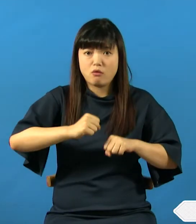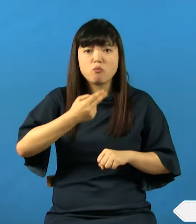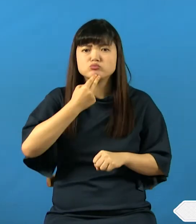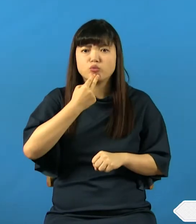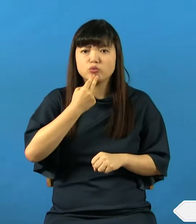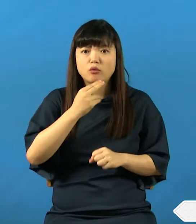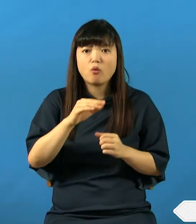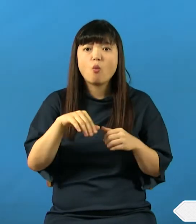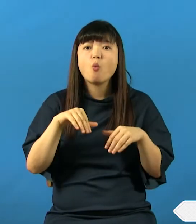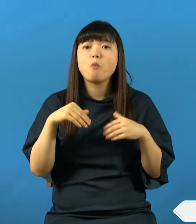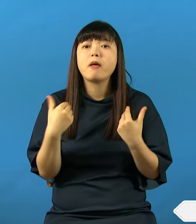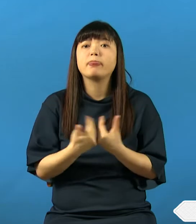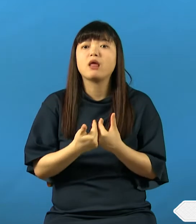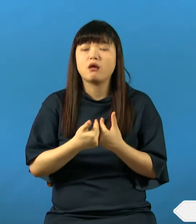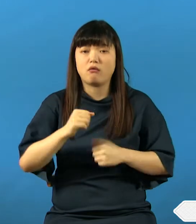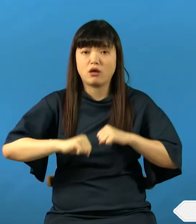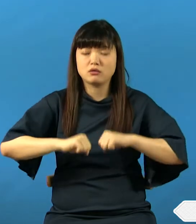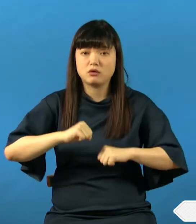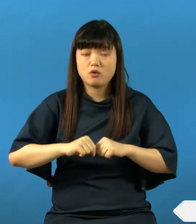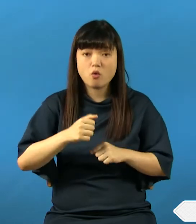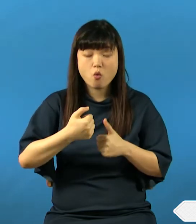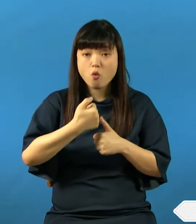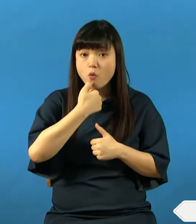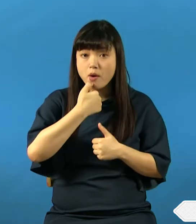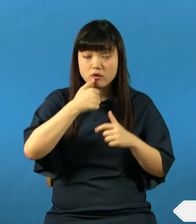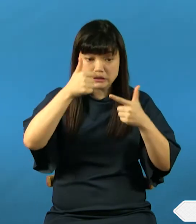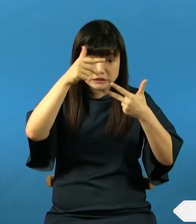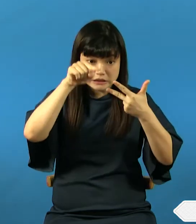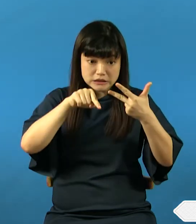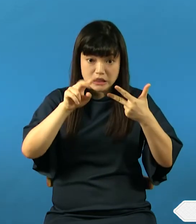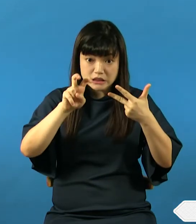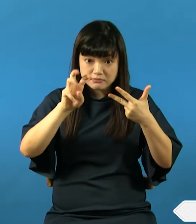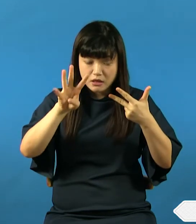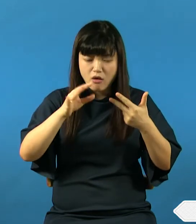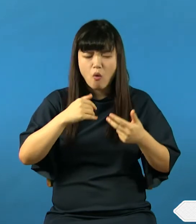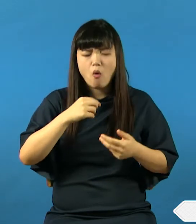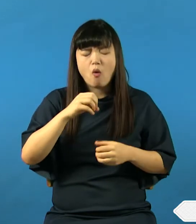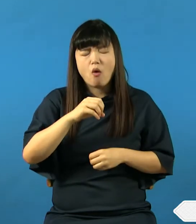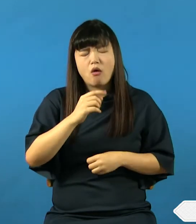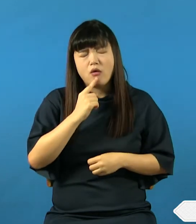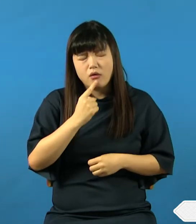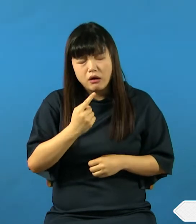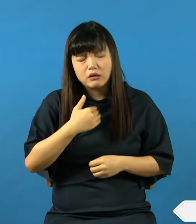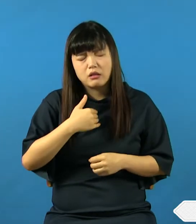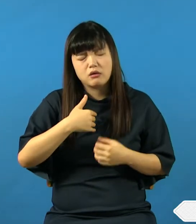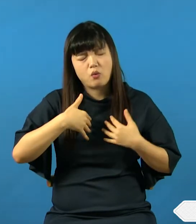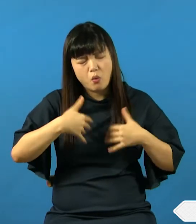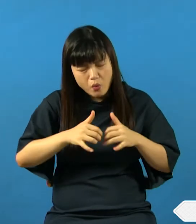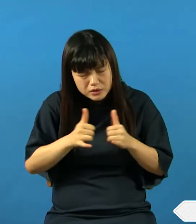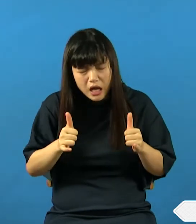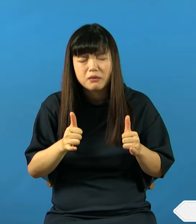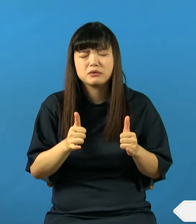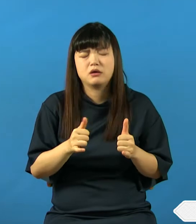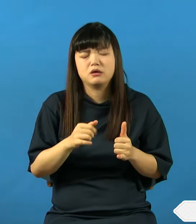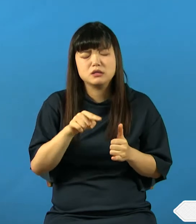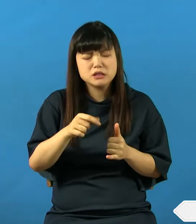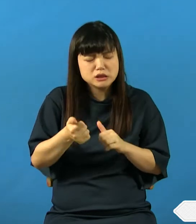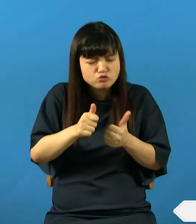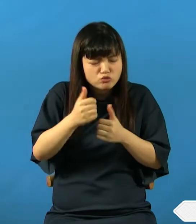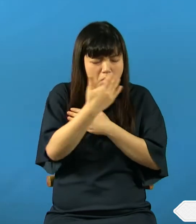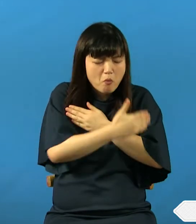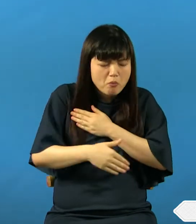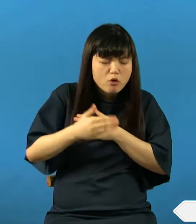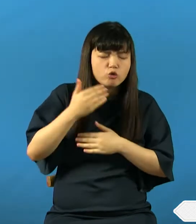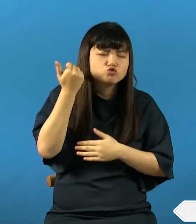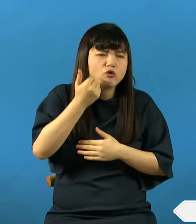그러지 않았습니다. 오히려 그 반대입니다. 로마서 7장 24절 보면 오호라 나는 곤고한 사람이로다